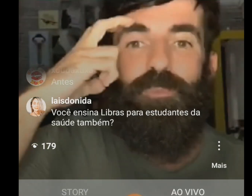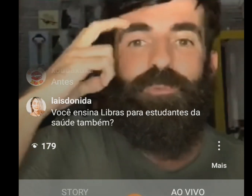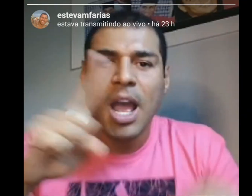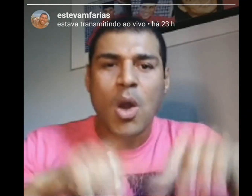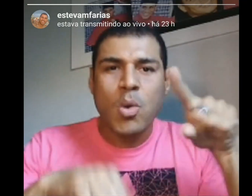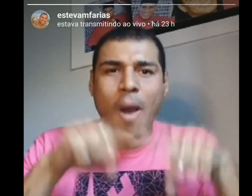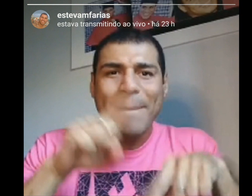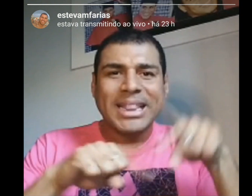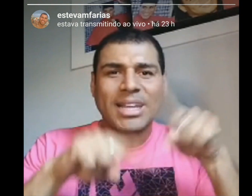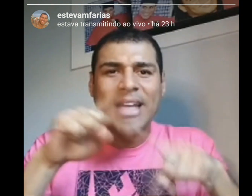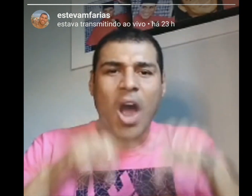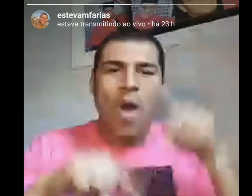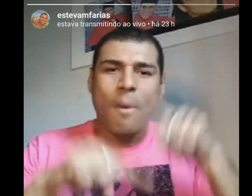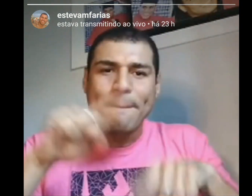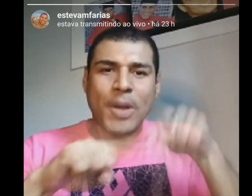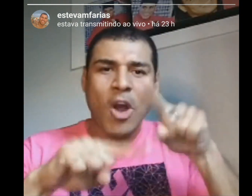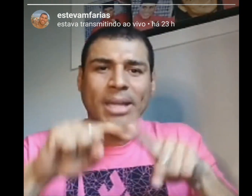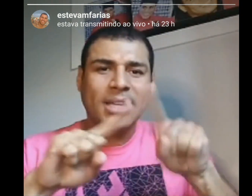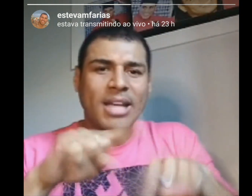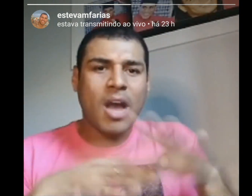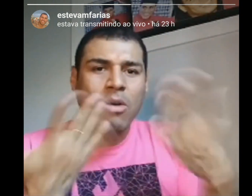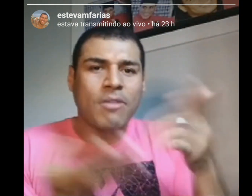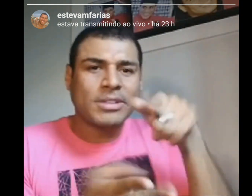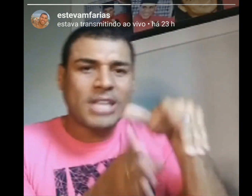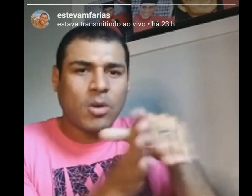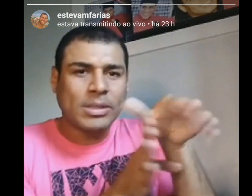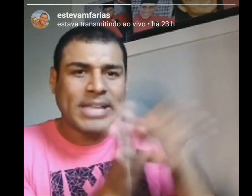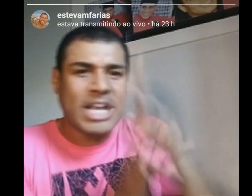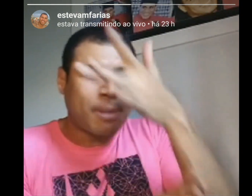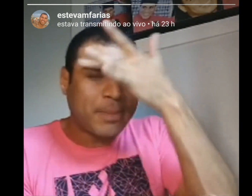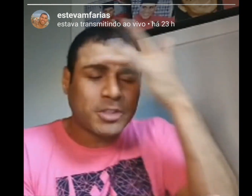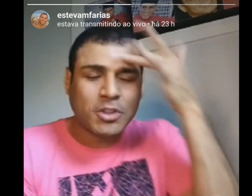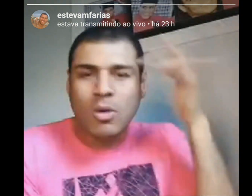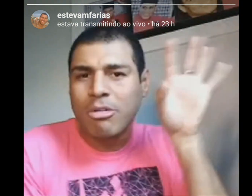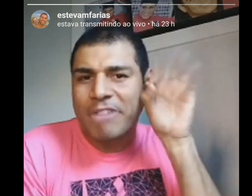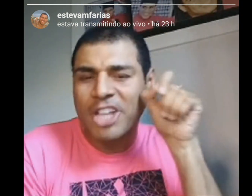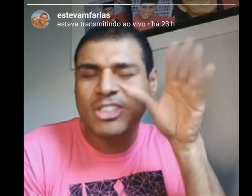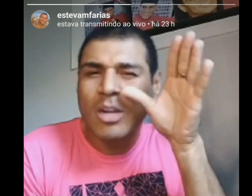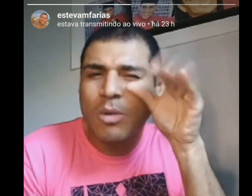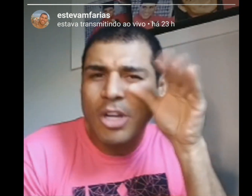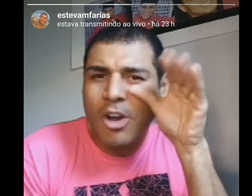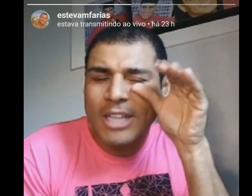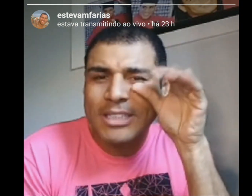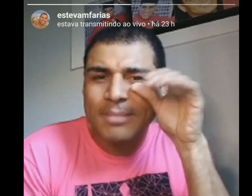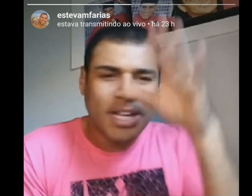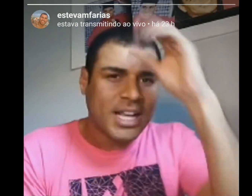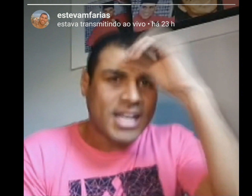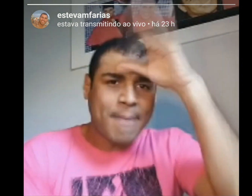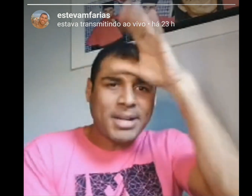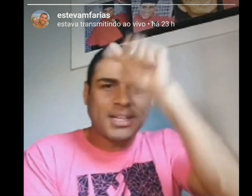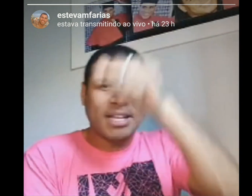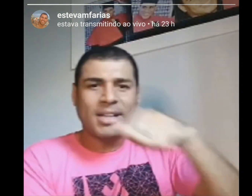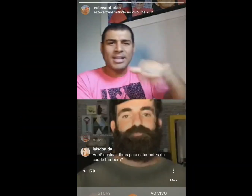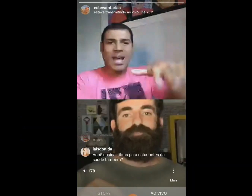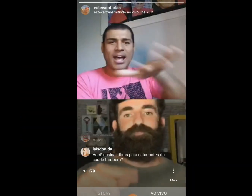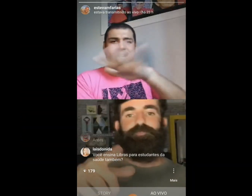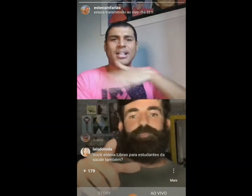né? Qual material você aconselha para a pessoa ouvinte que está curiosa e aprender na área da